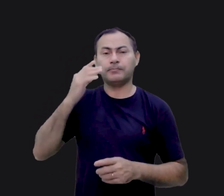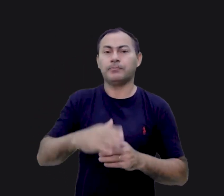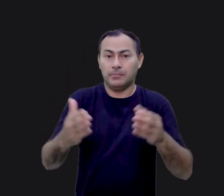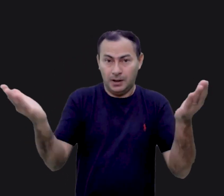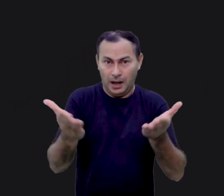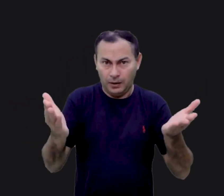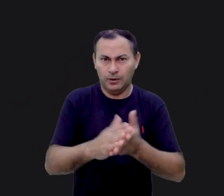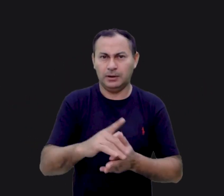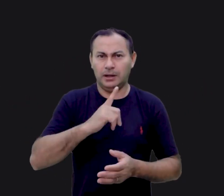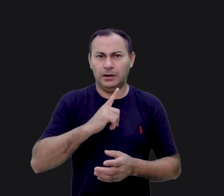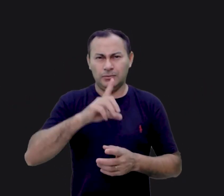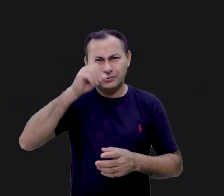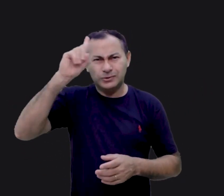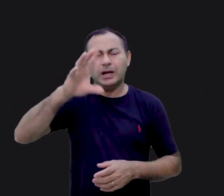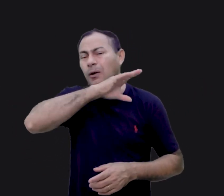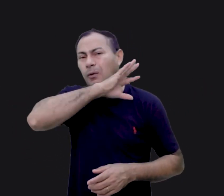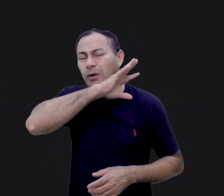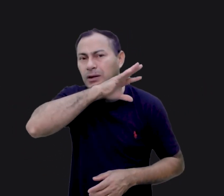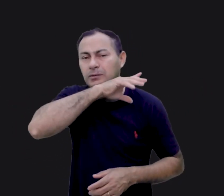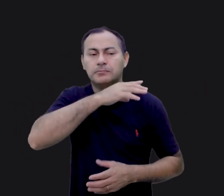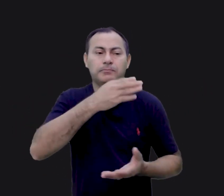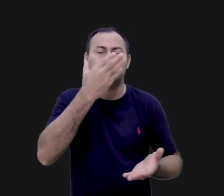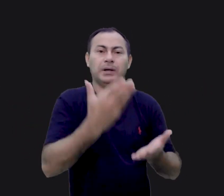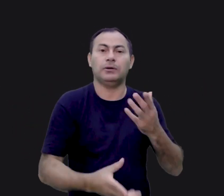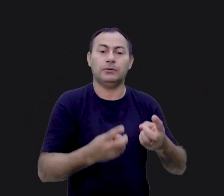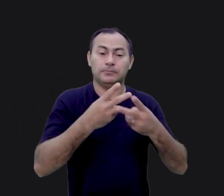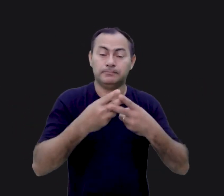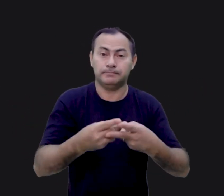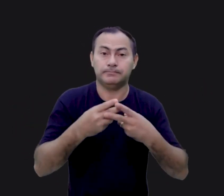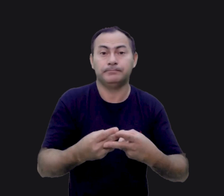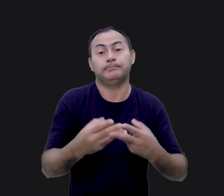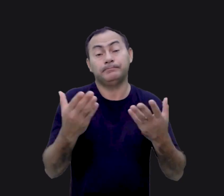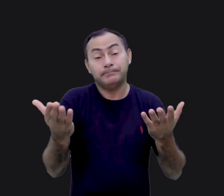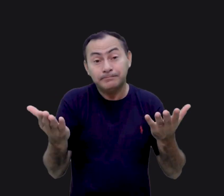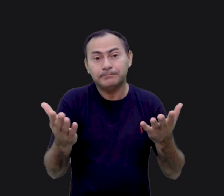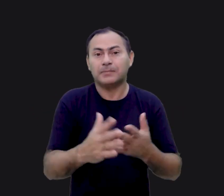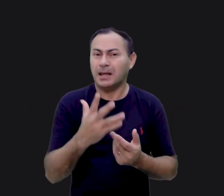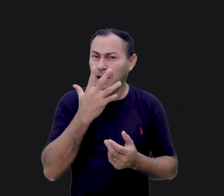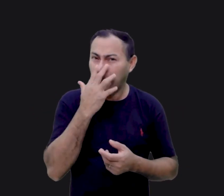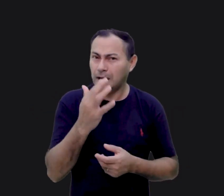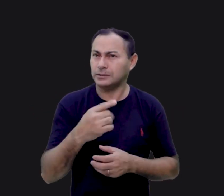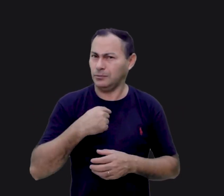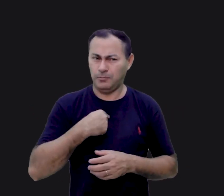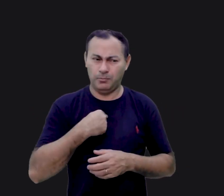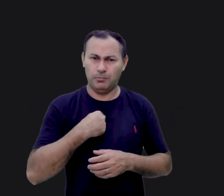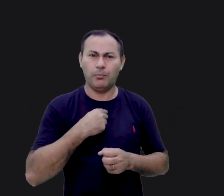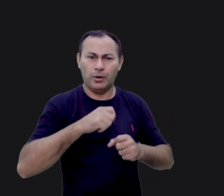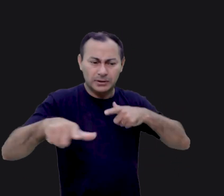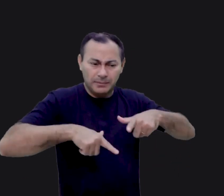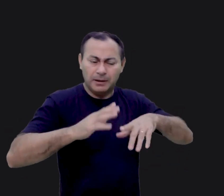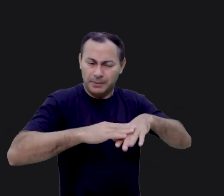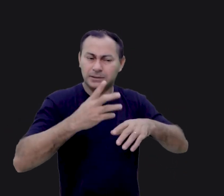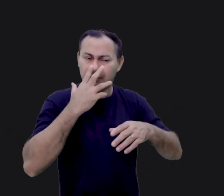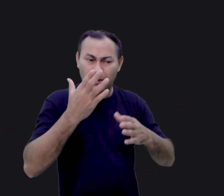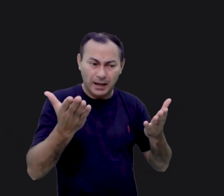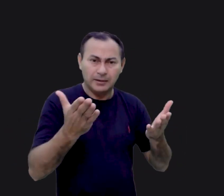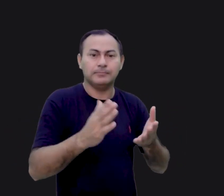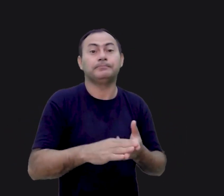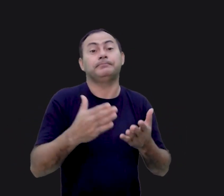Agora que você teve um dia ruim perdeu a paciência e tal acha que eu não posso trabalhar não é